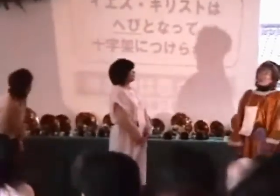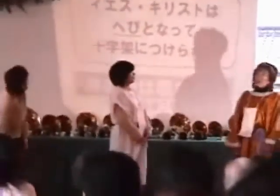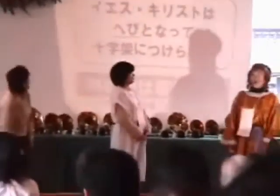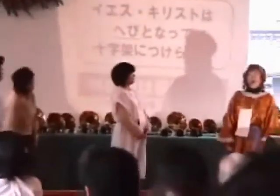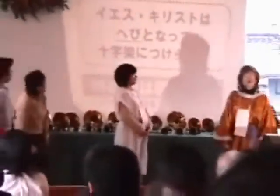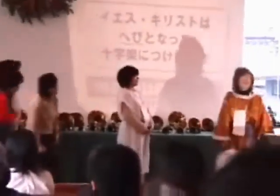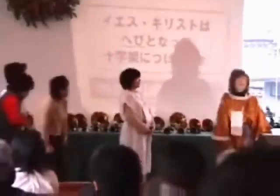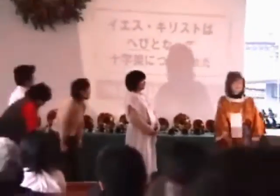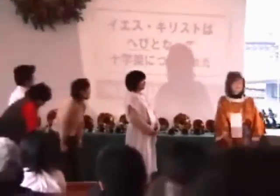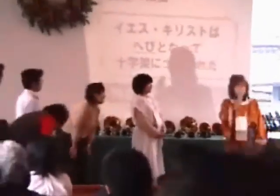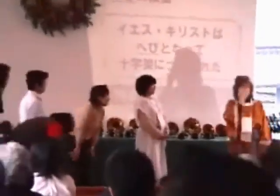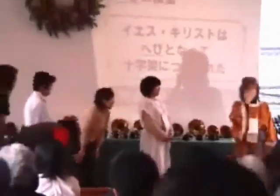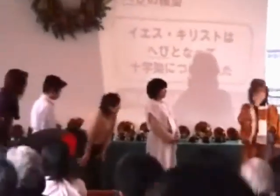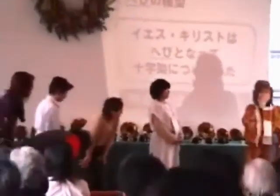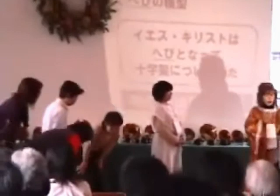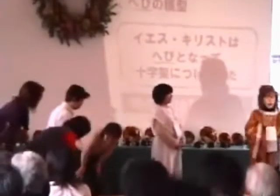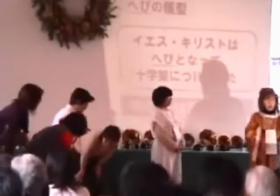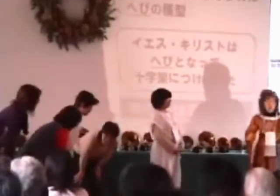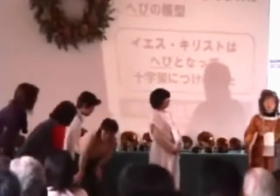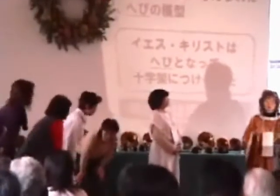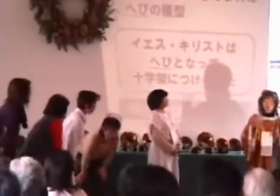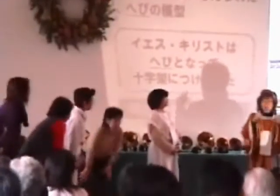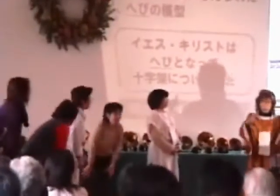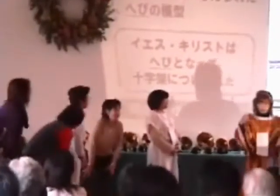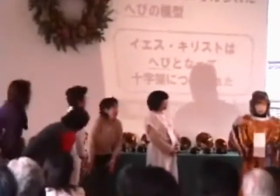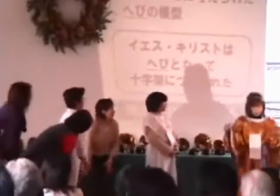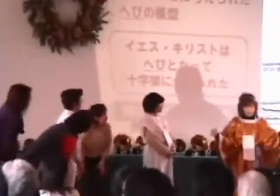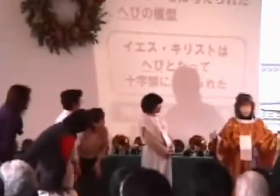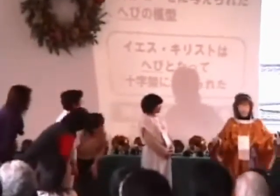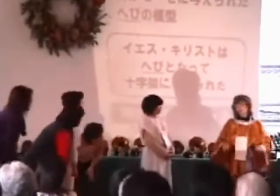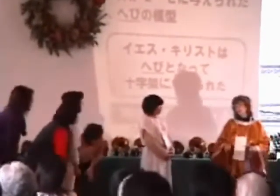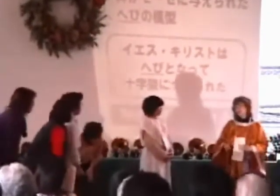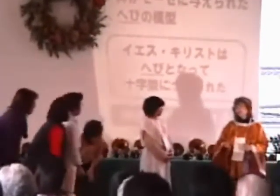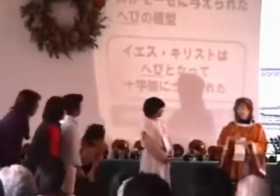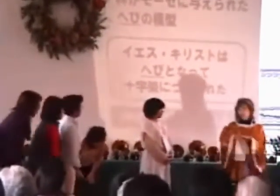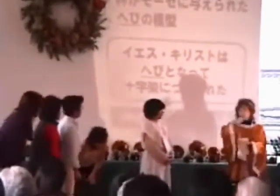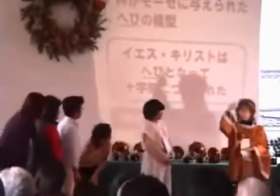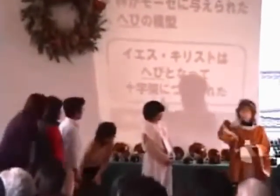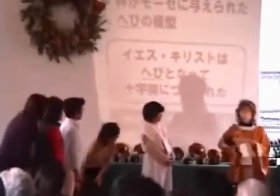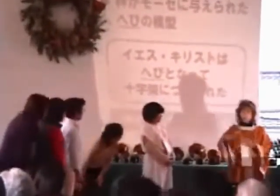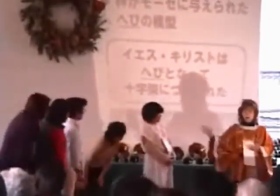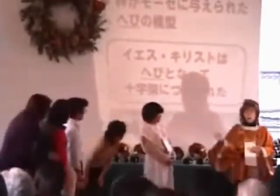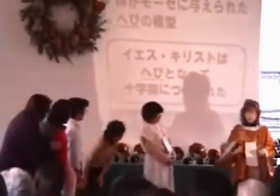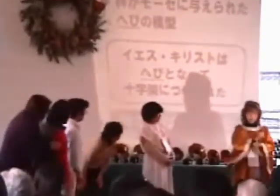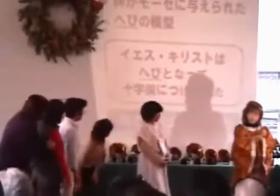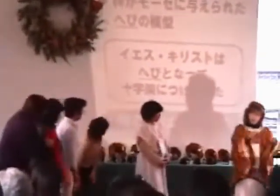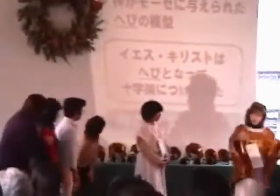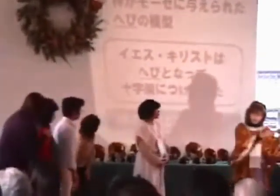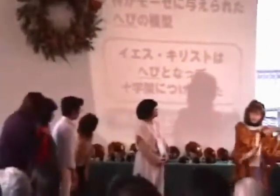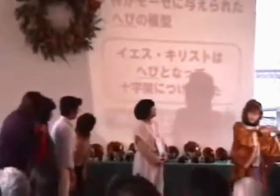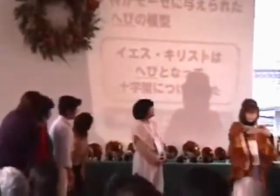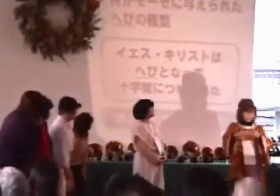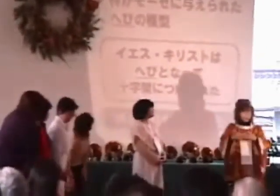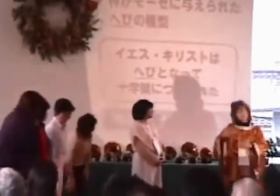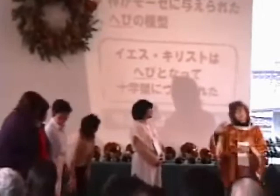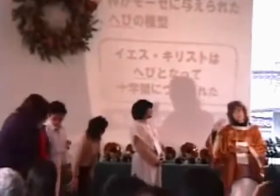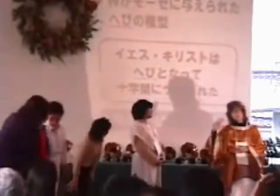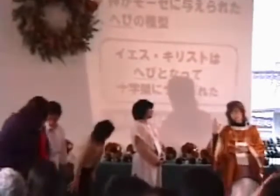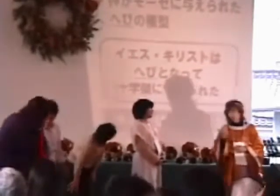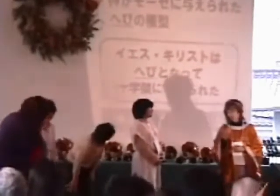ご飯もないし、イスラエルの人々はエジプトから